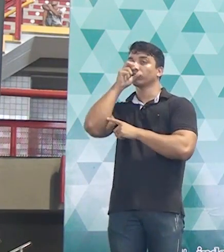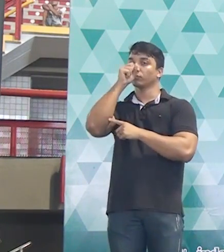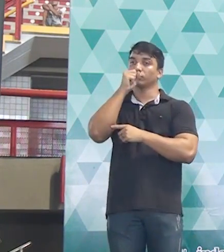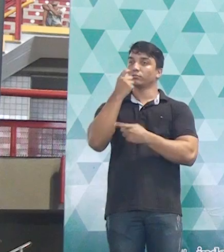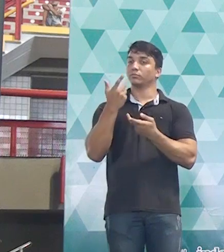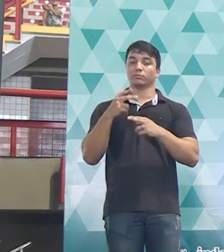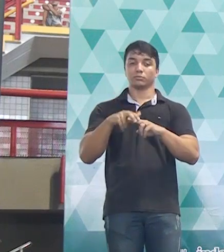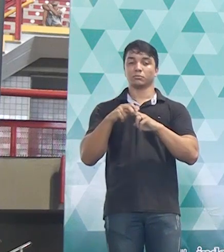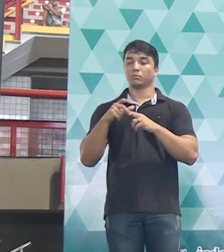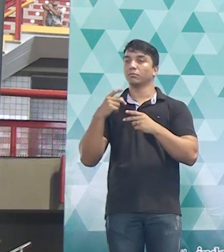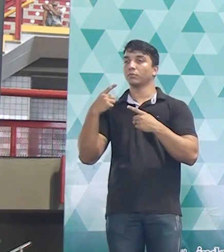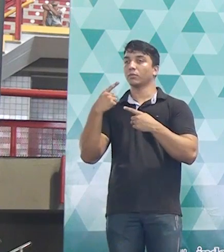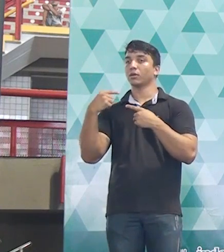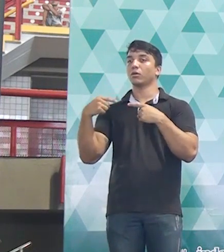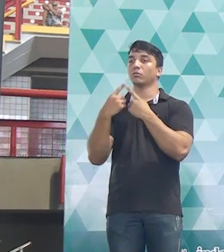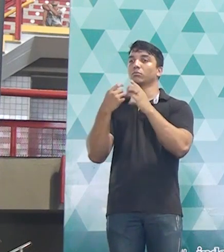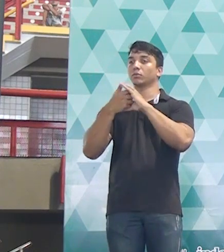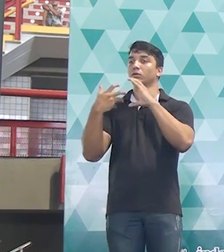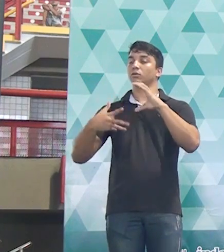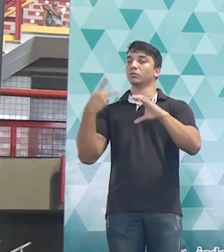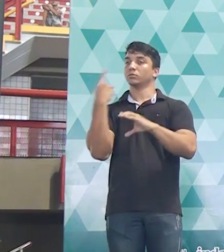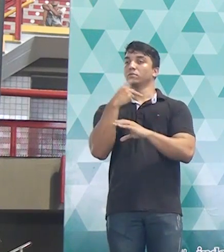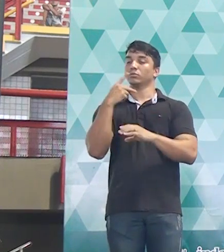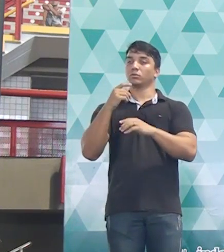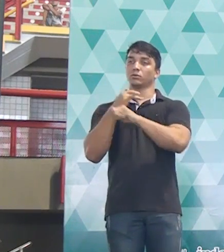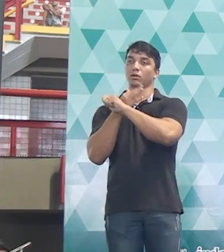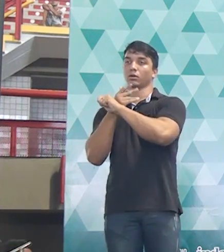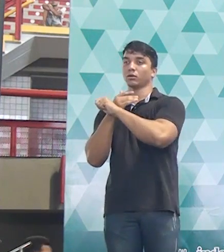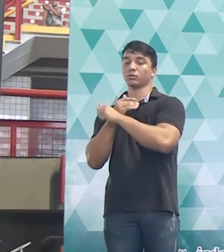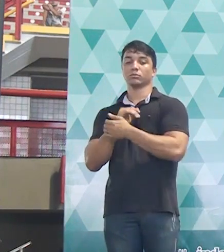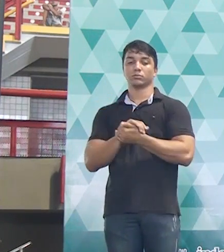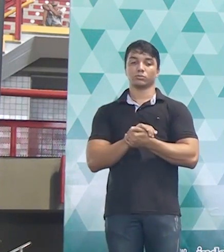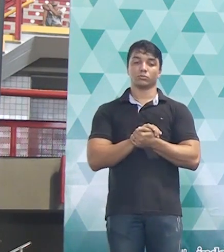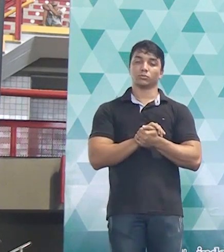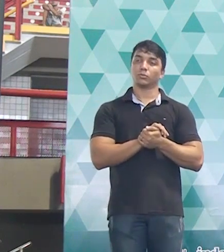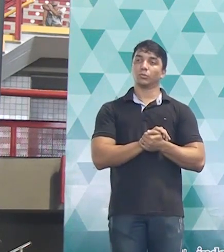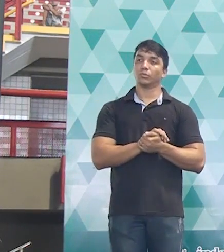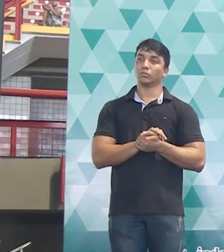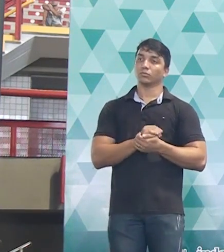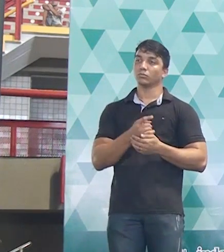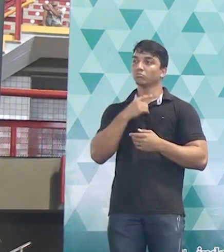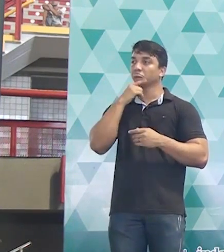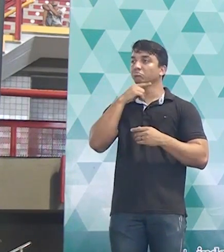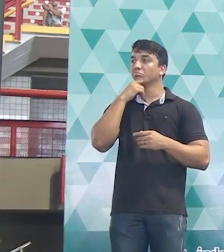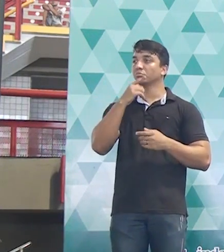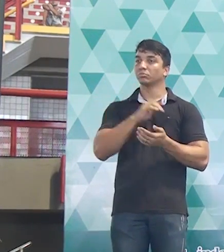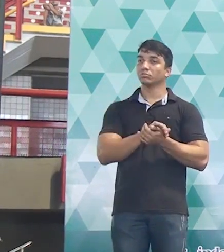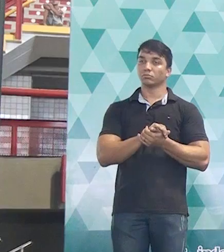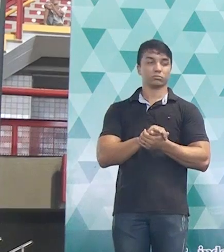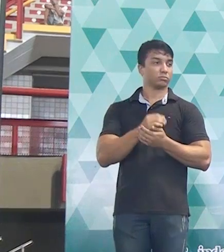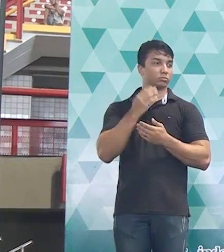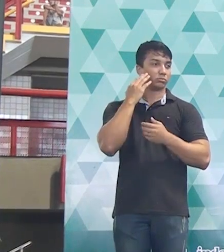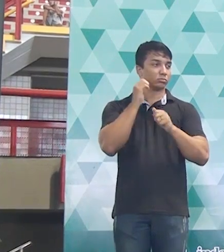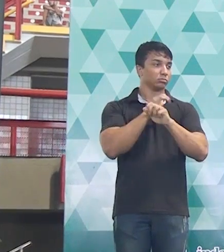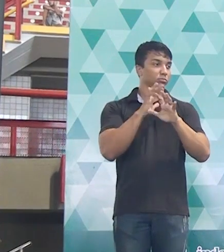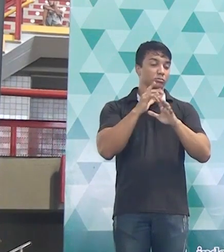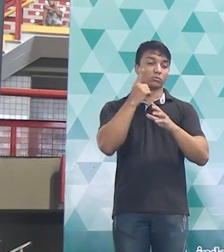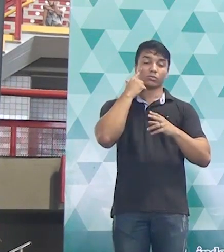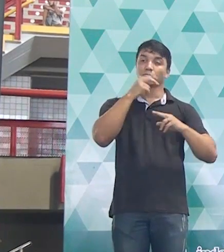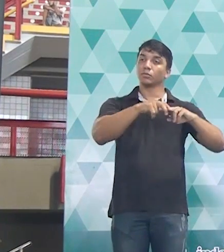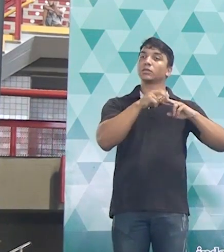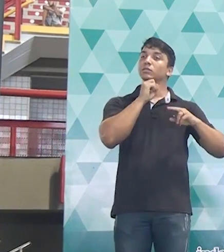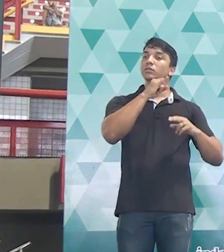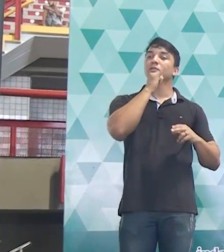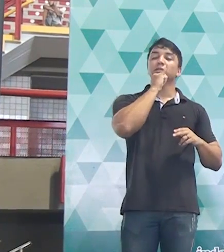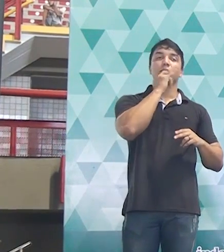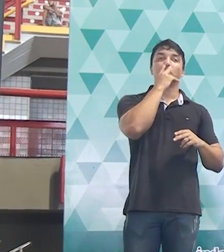de base forte com ácido forte tem caráter neutro. Esse também não serve. Você entendeu o que é que você tem que fazer quando você